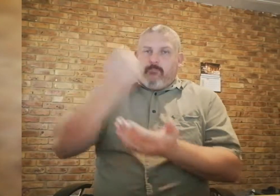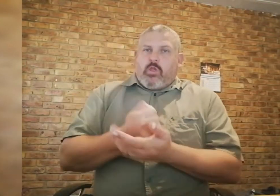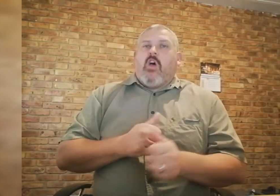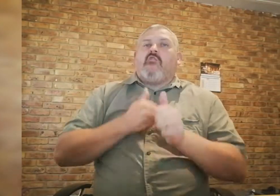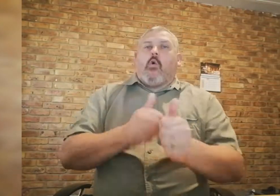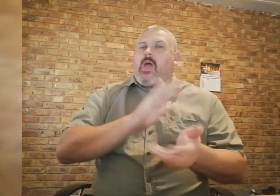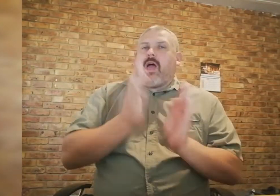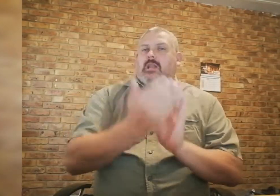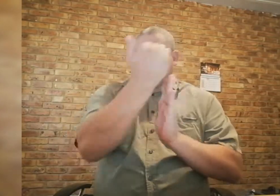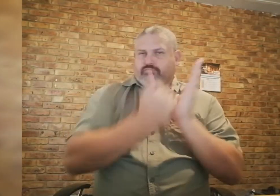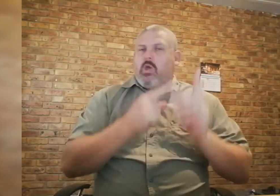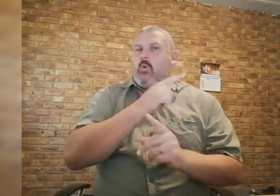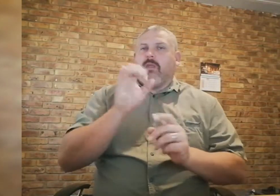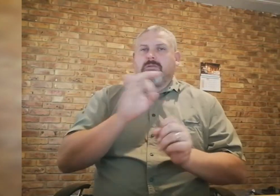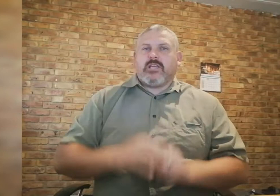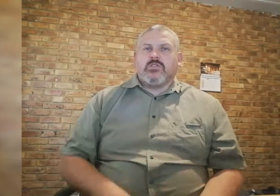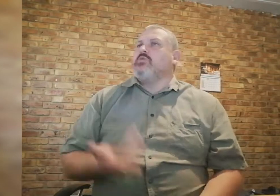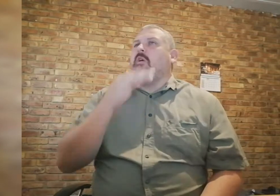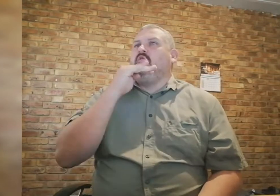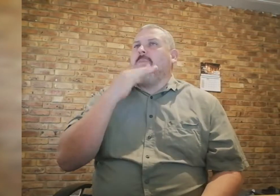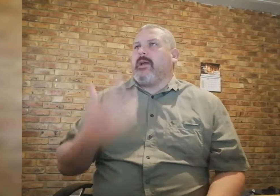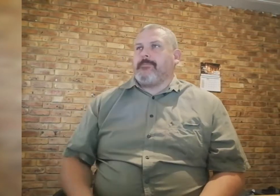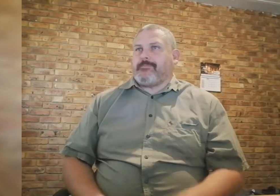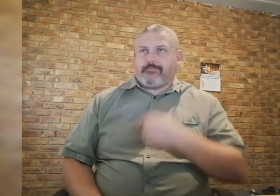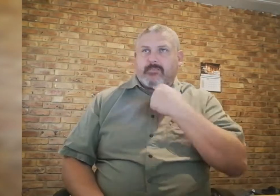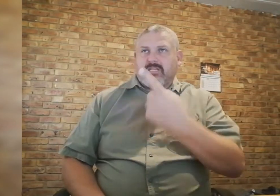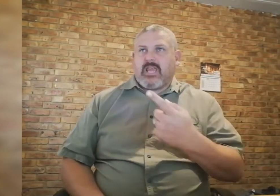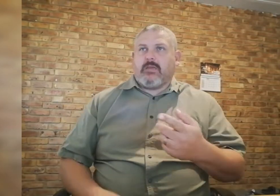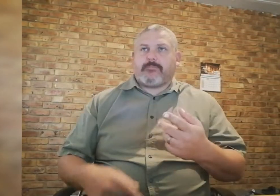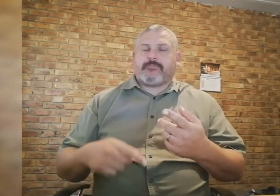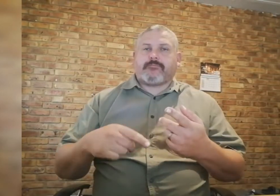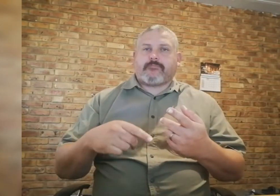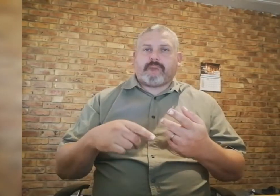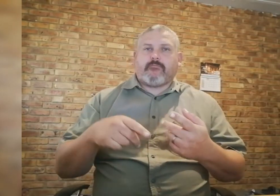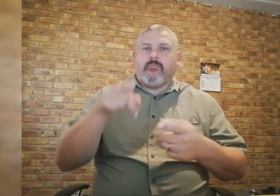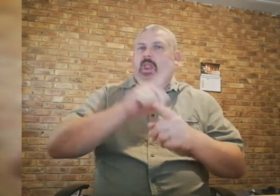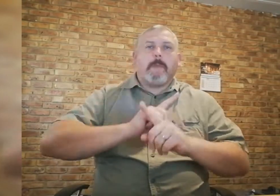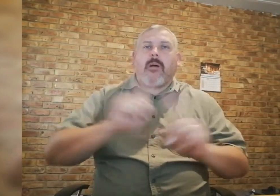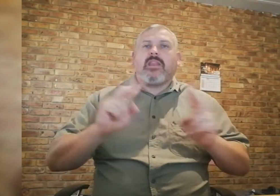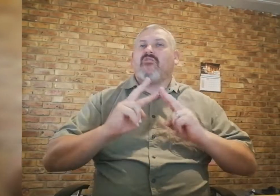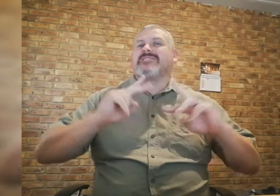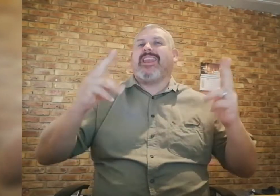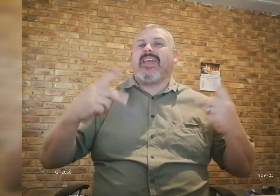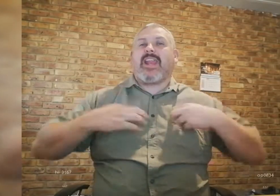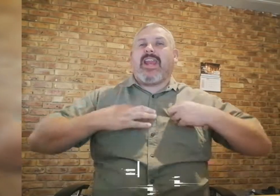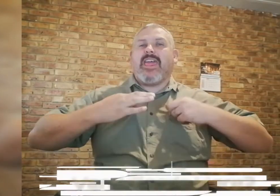moet volg alles, 100%. So bijvoorbeeld, sê, jy mag die verskillende